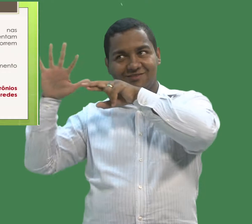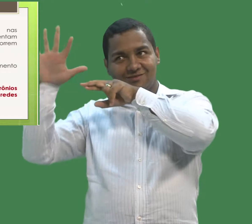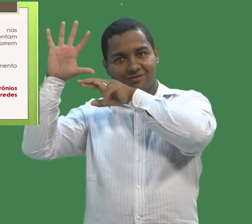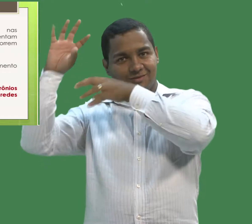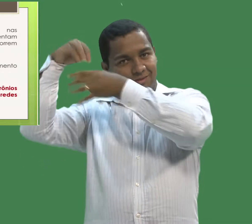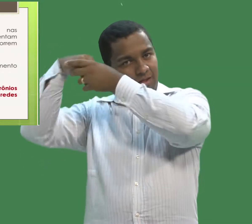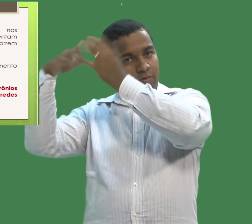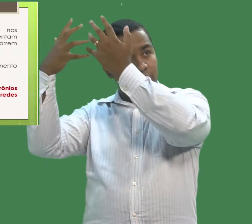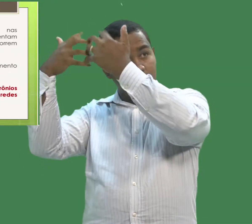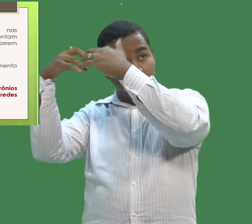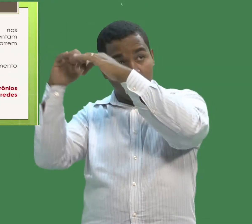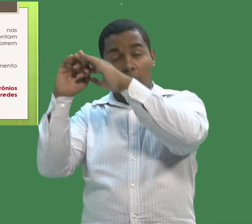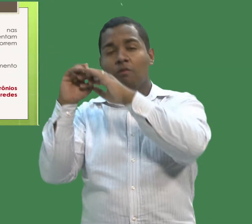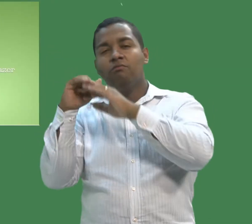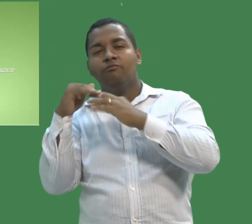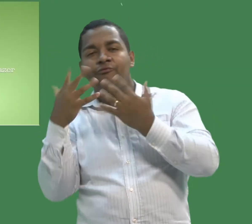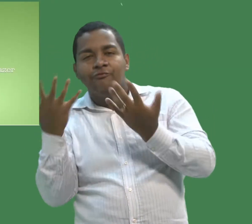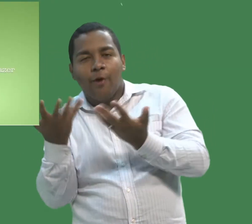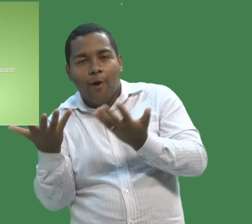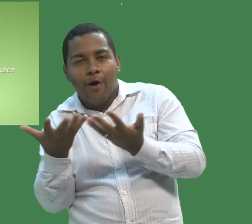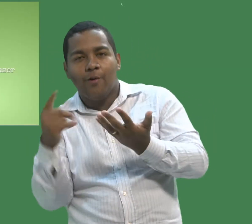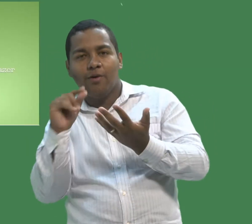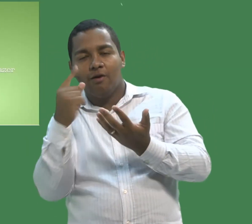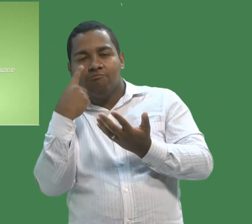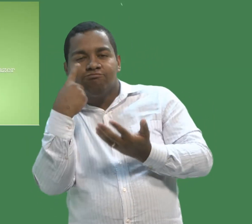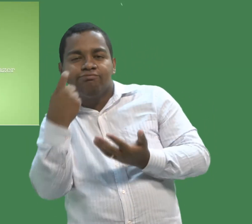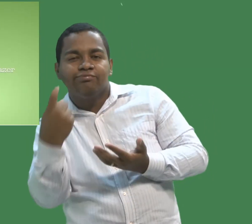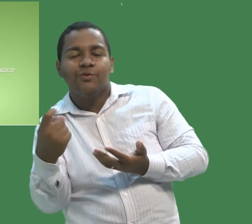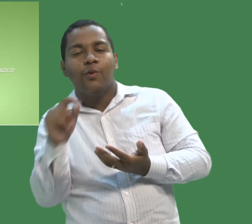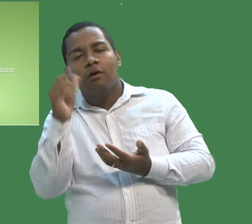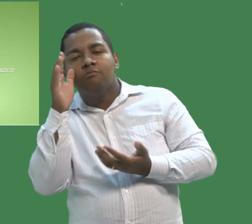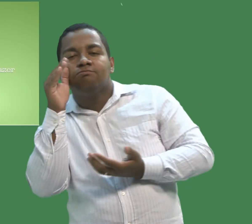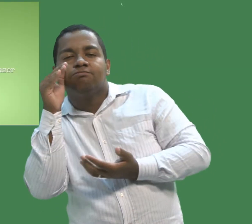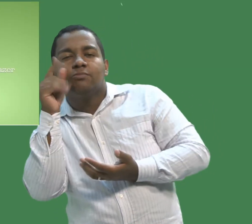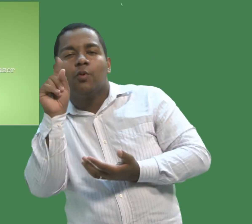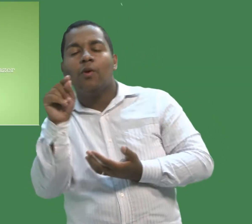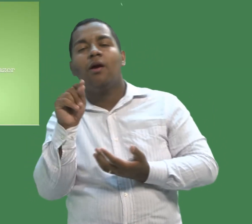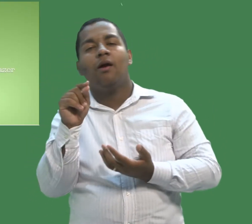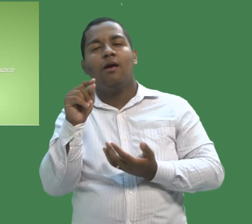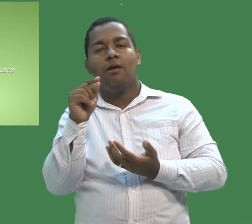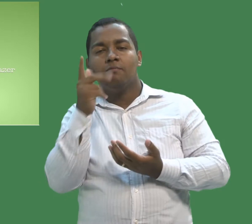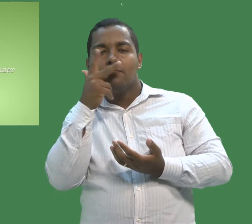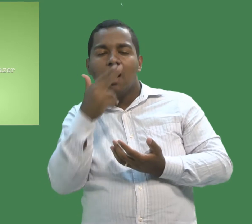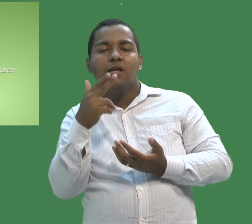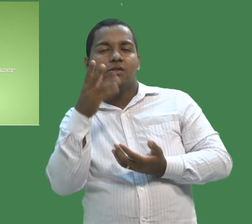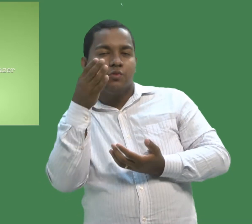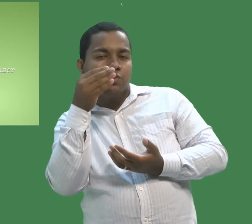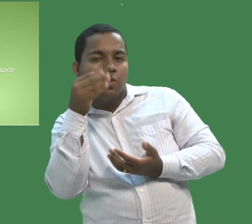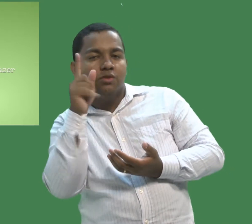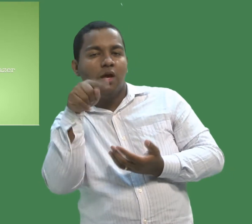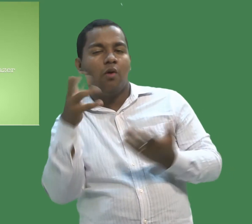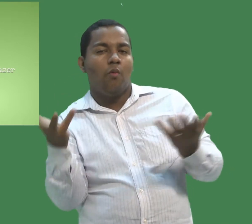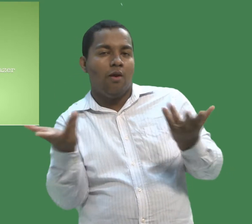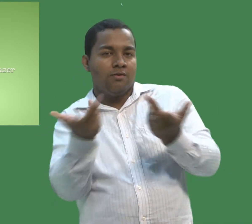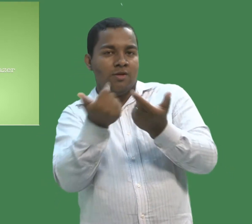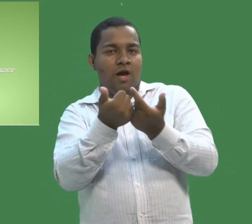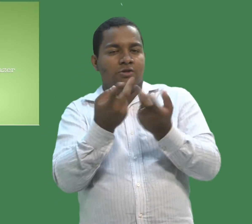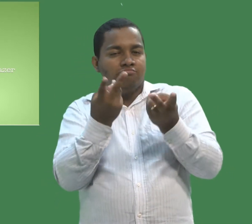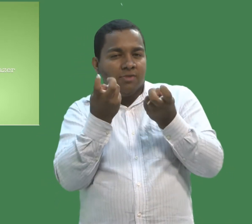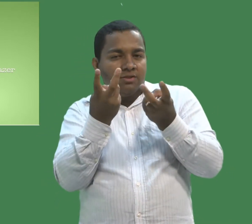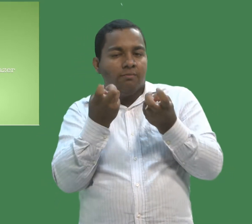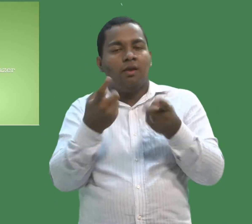redes interneurais. Vamos ver agora algumas curiosidades. O que é ser curioso? É qualidade,